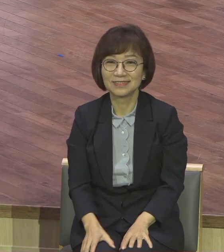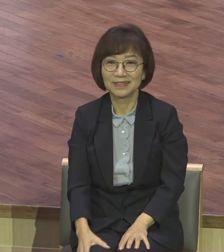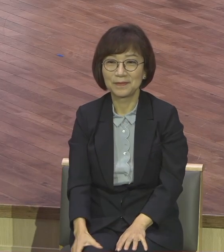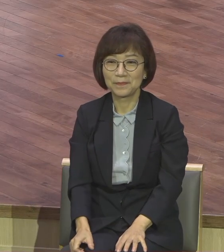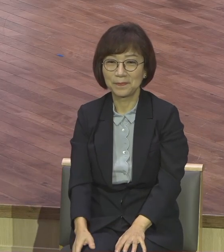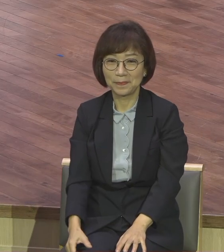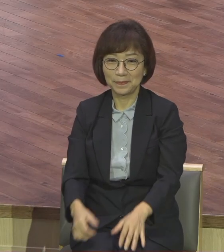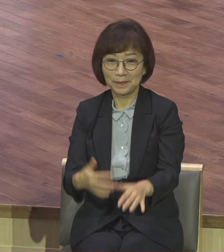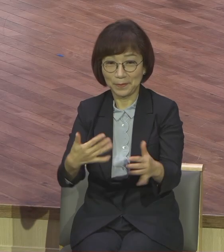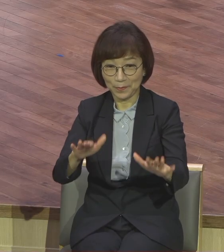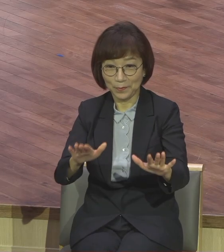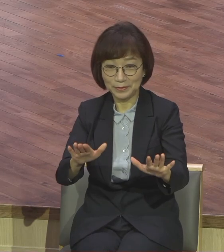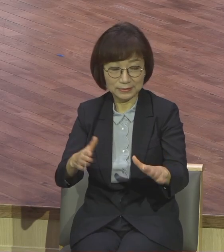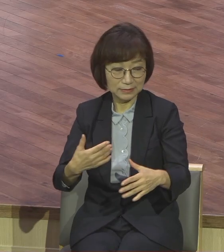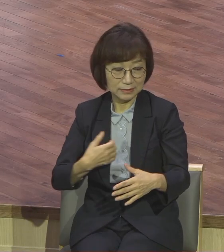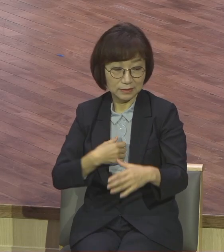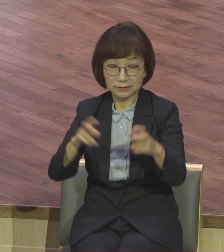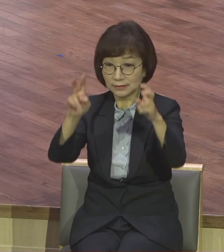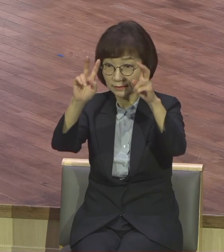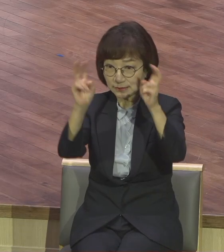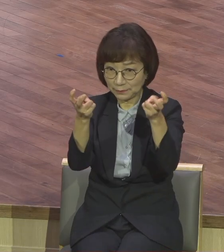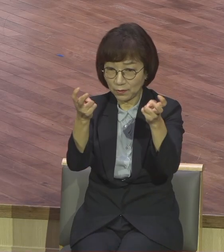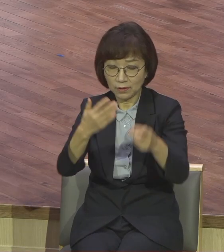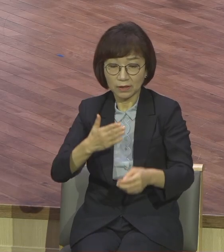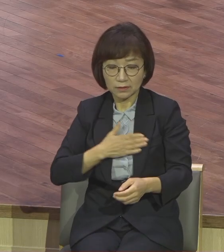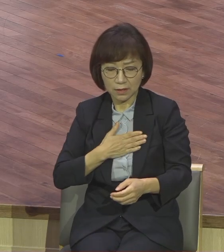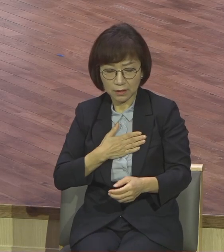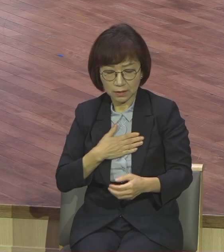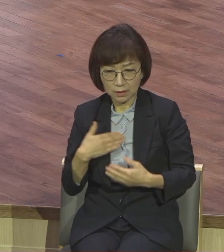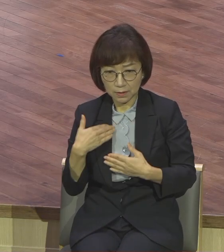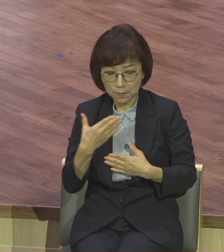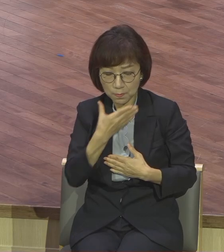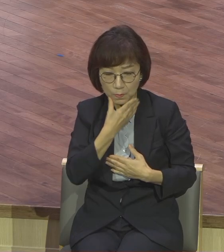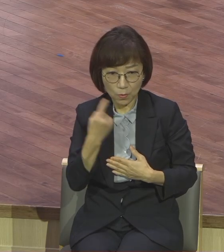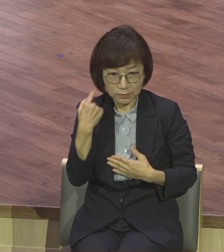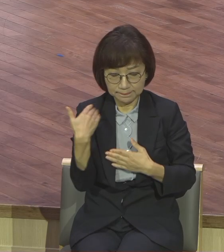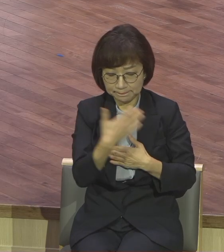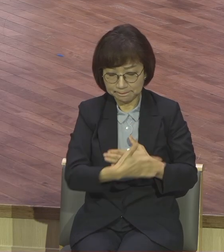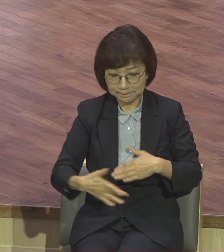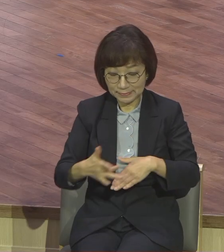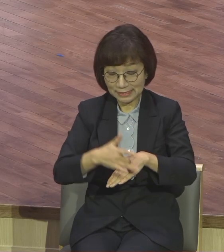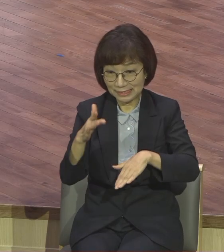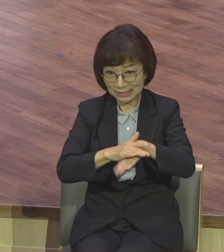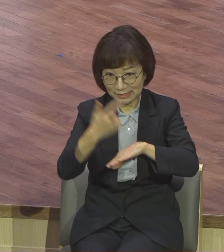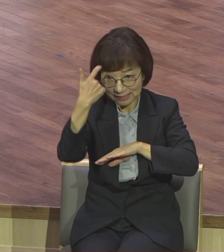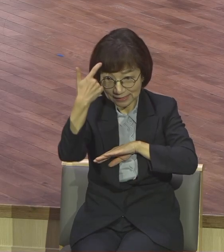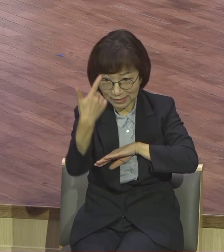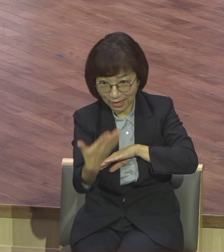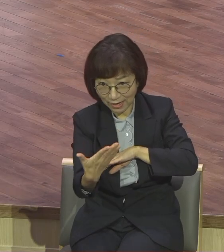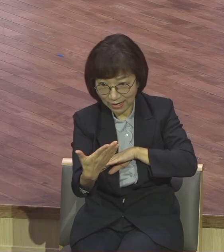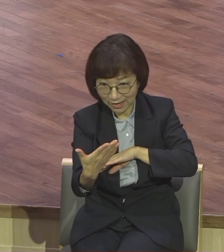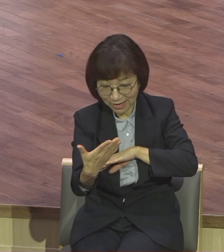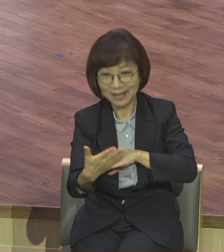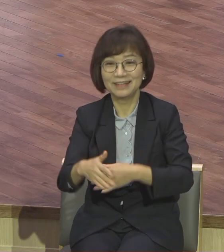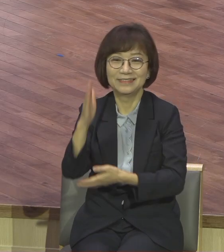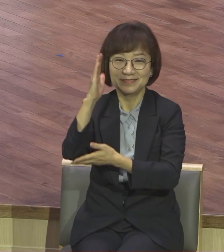이거 이런 말씀 가지고 나는 복음 체질인가 라는 제목으로 말씀을